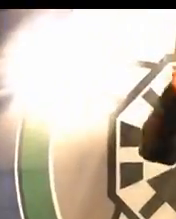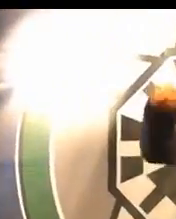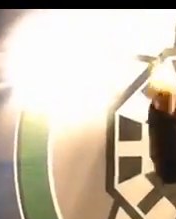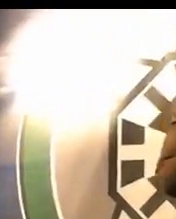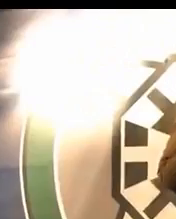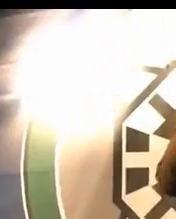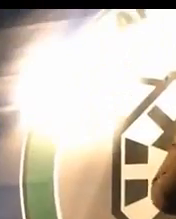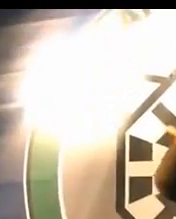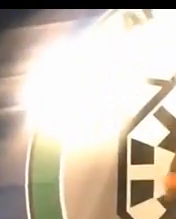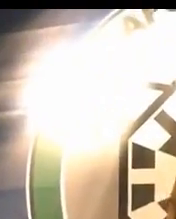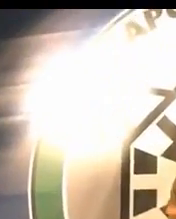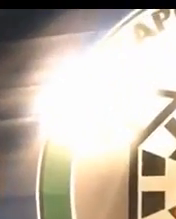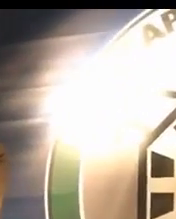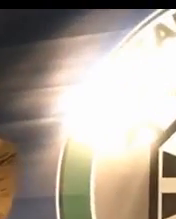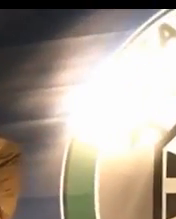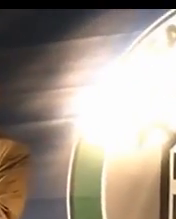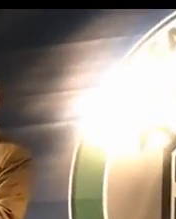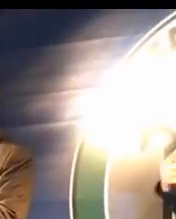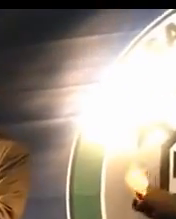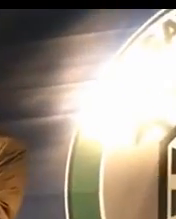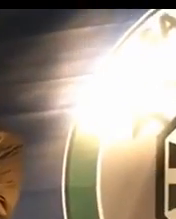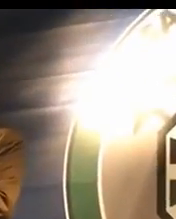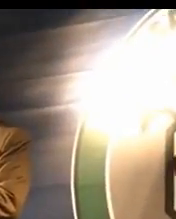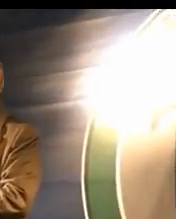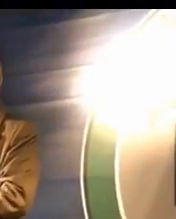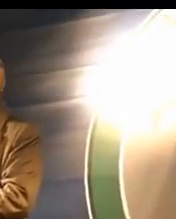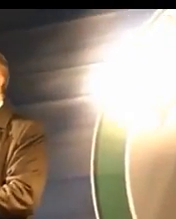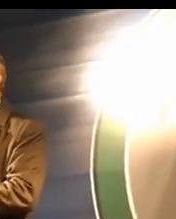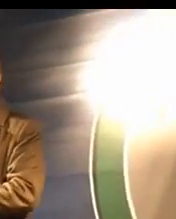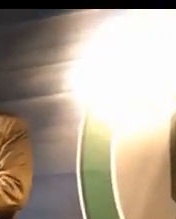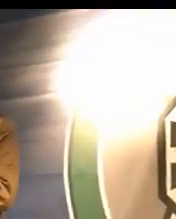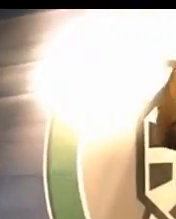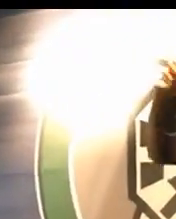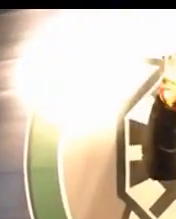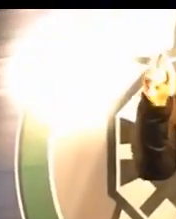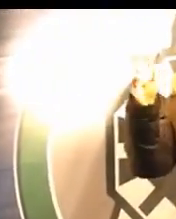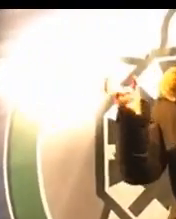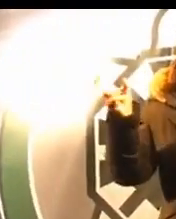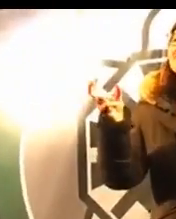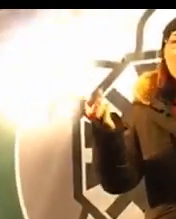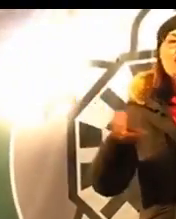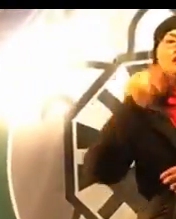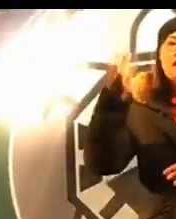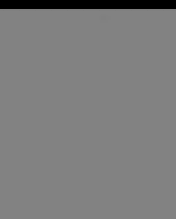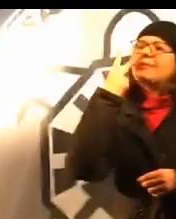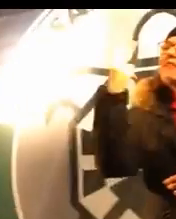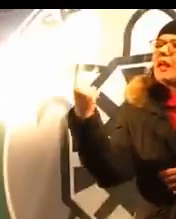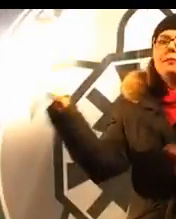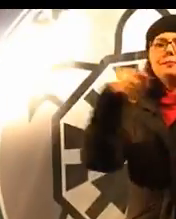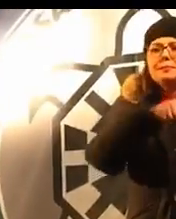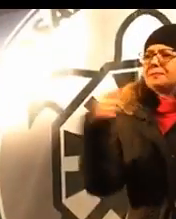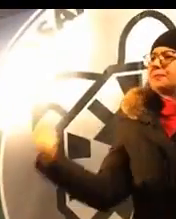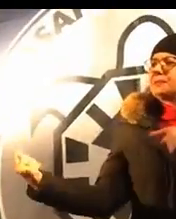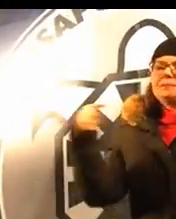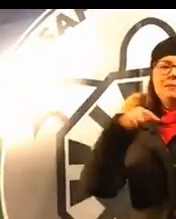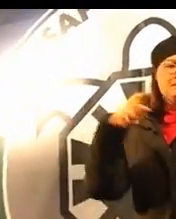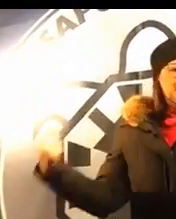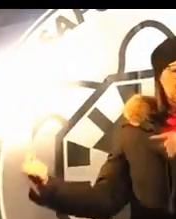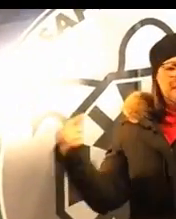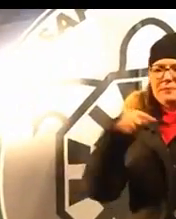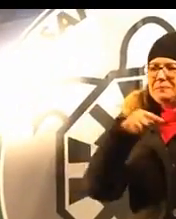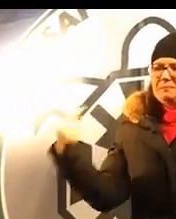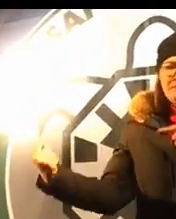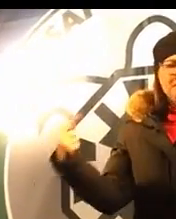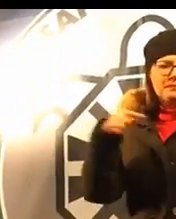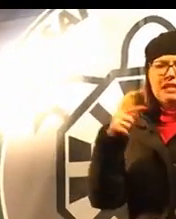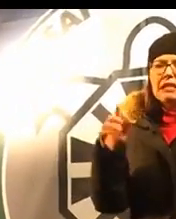scontro fra fazioni che i media ci stanno propinando come se ci fosse di qui a pochi